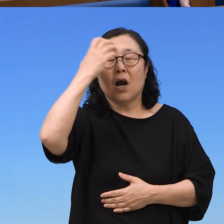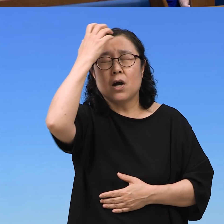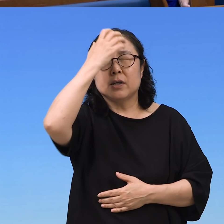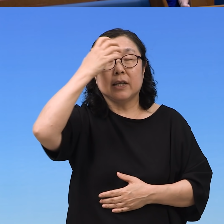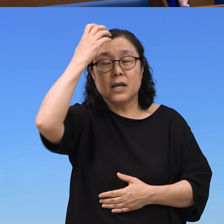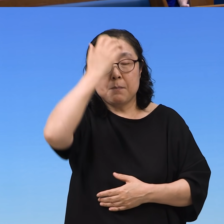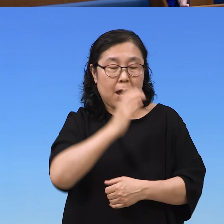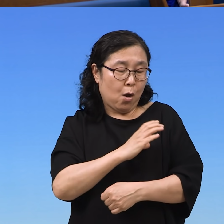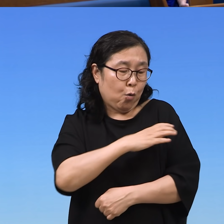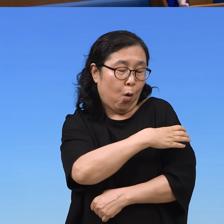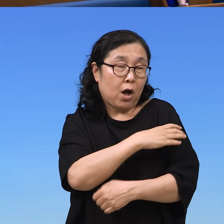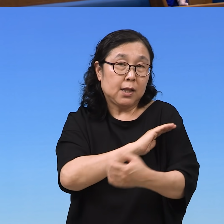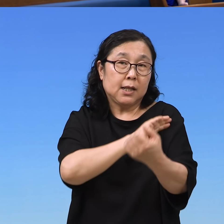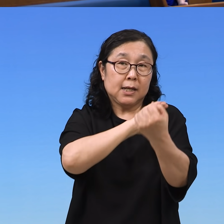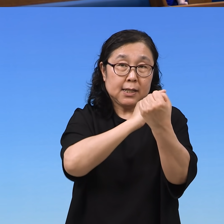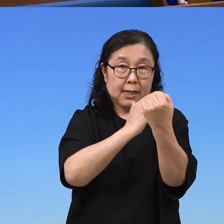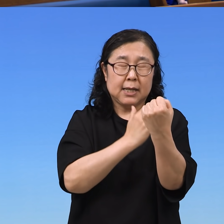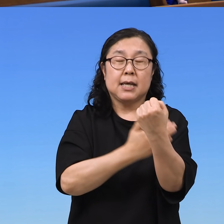성령님의 권능이